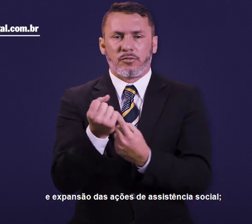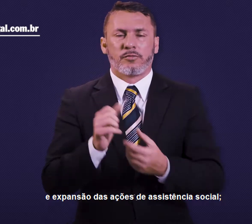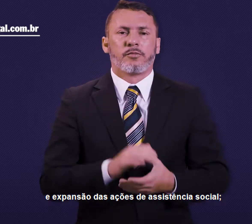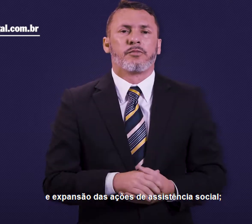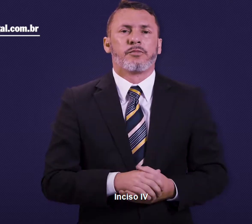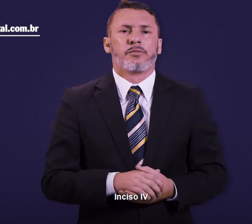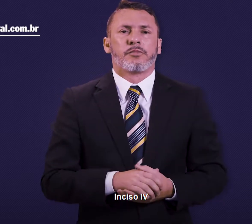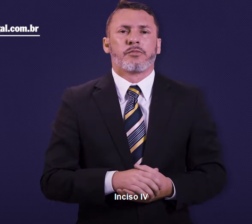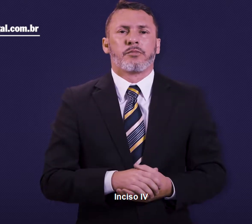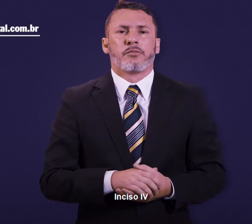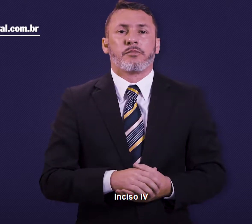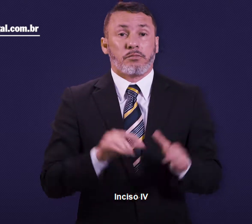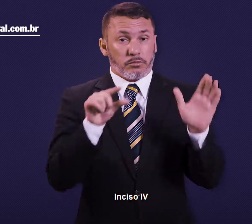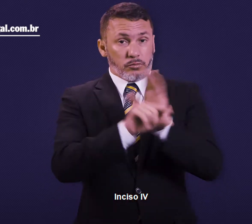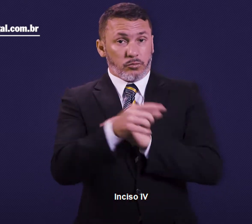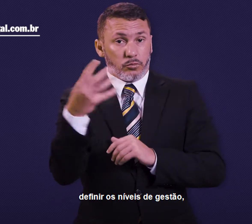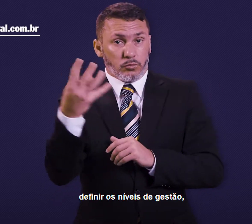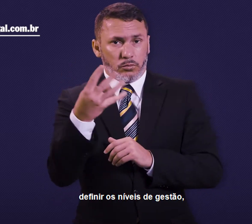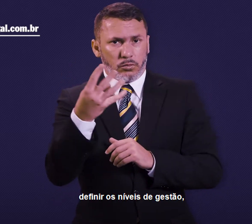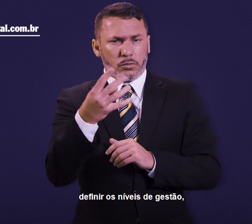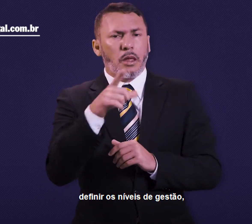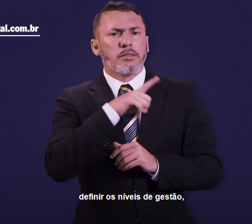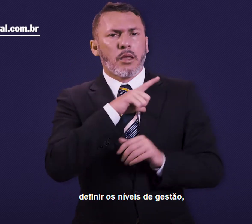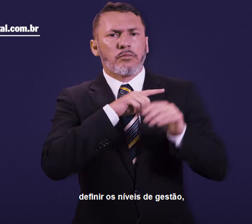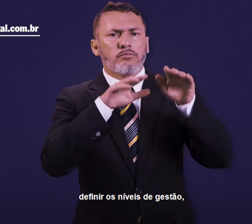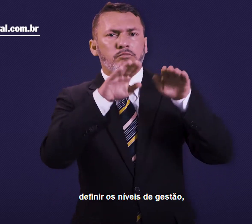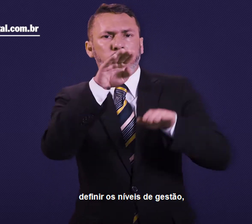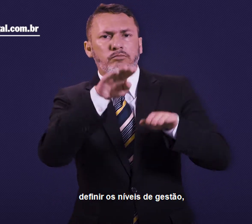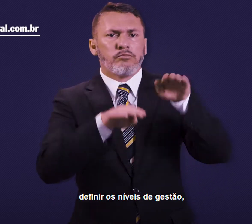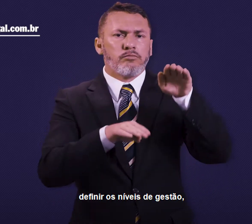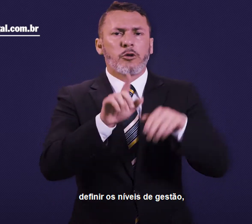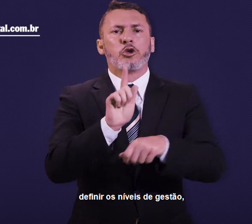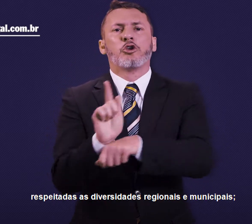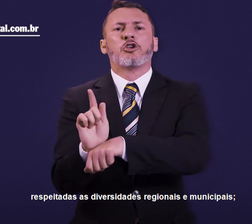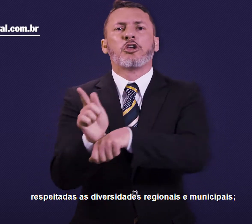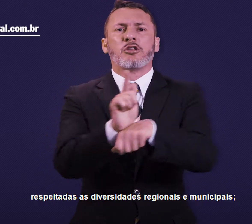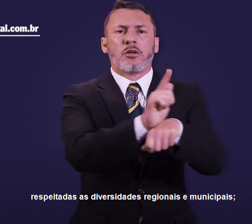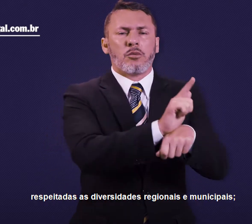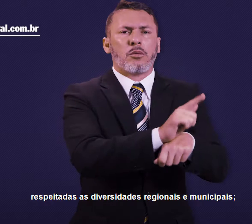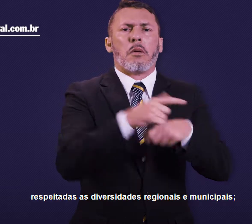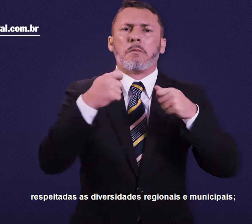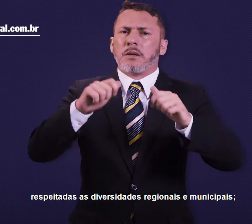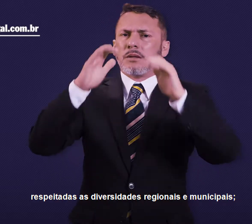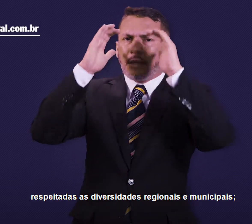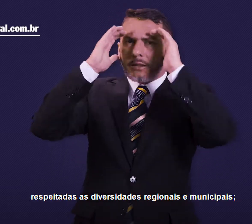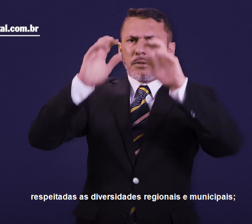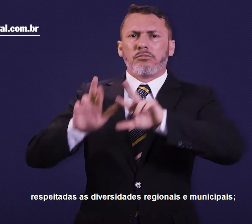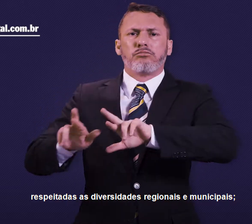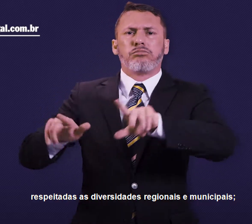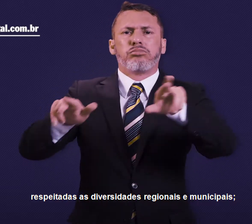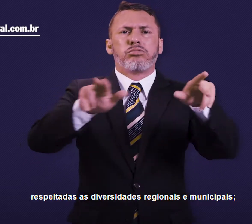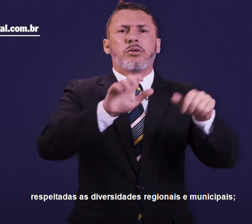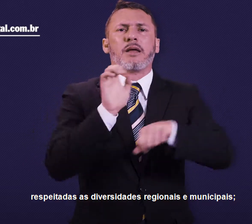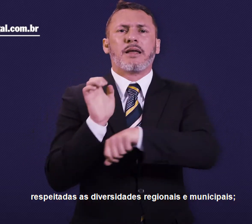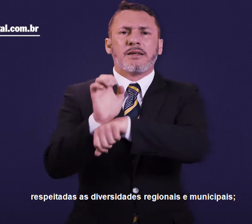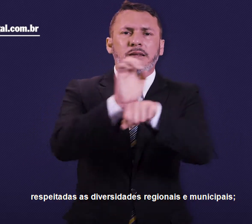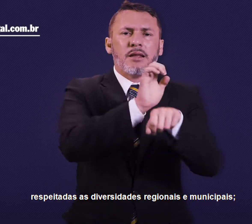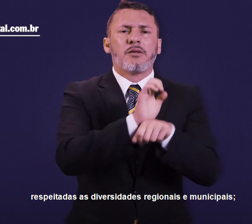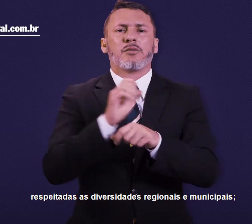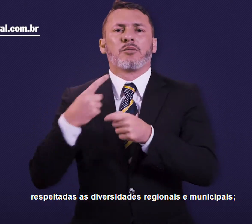social. Inciso 4. Definir os níveis de gestão, respeitadas as diversidades regionais e